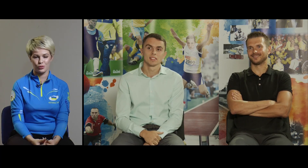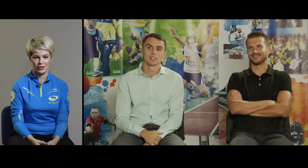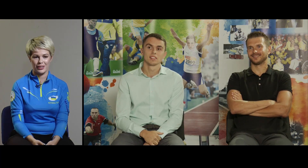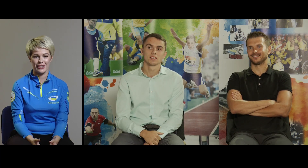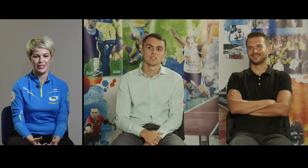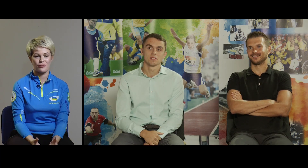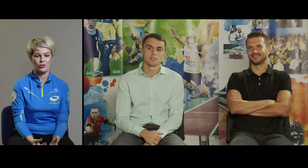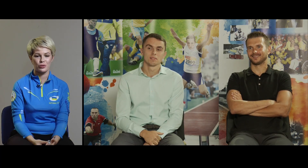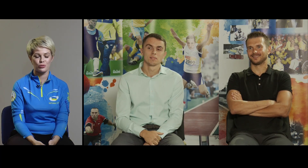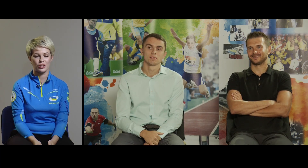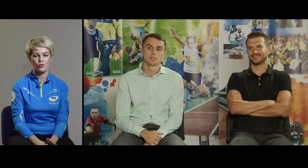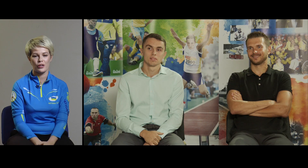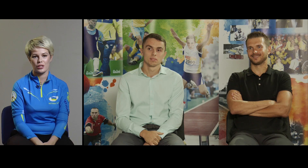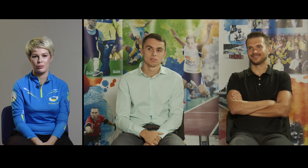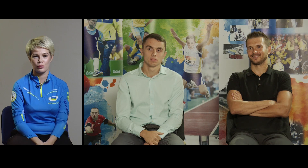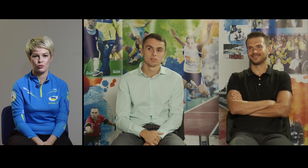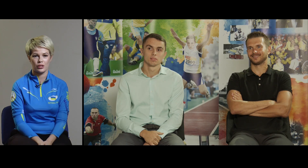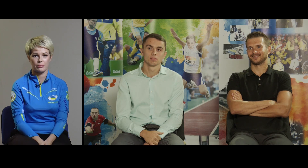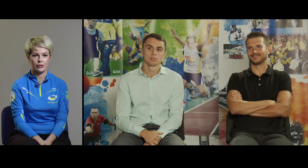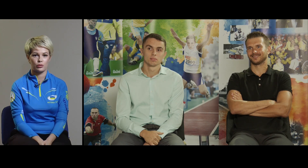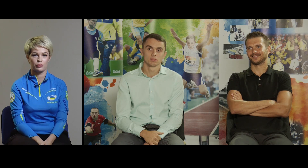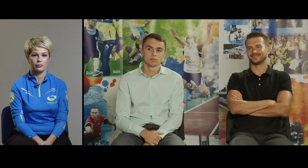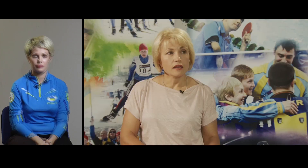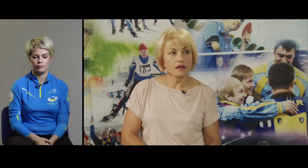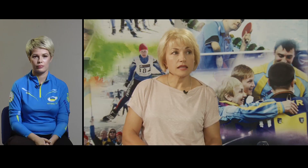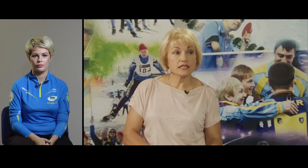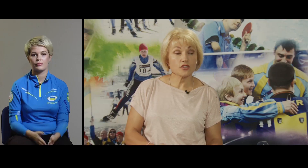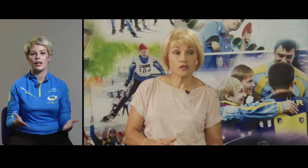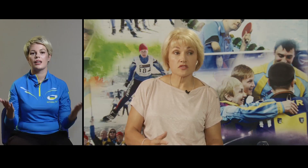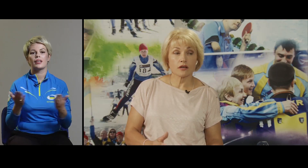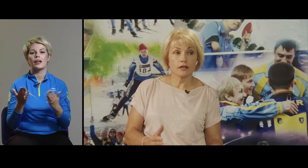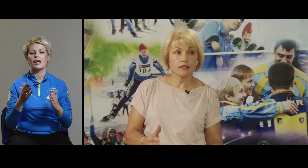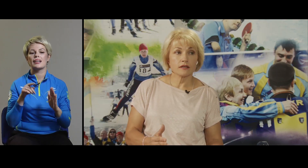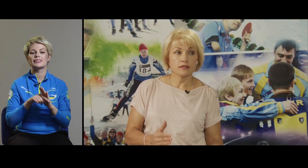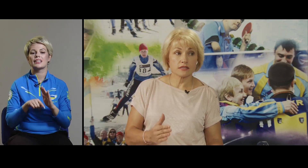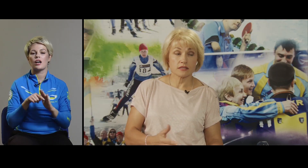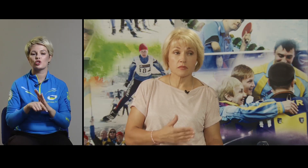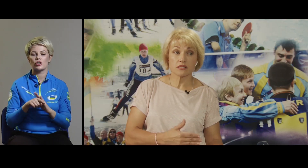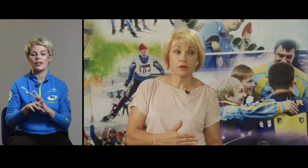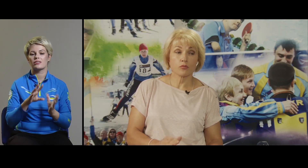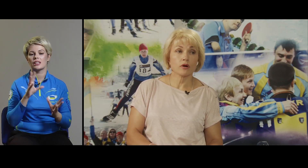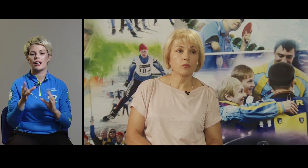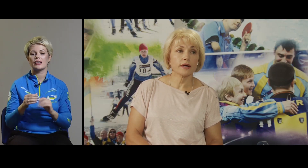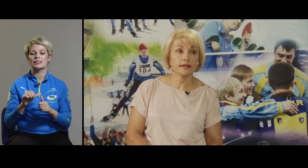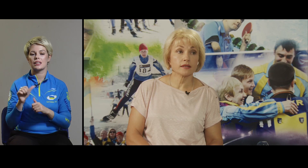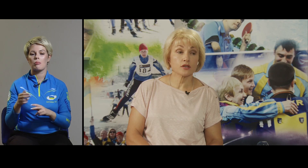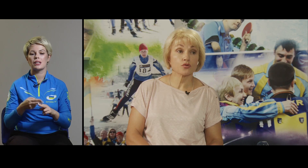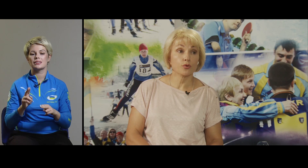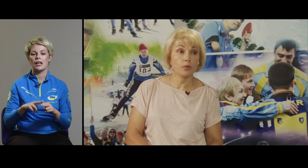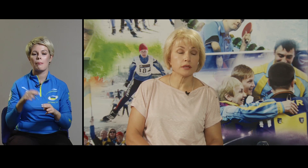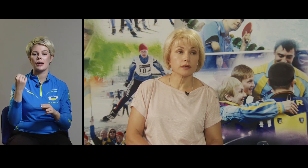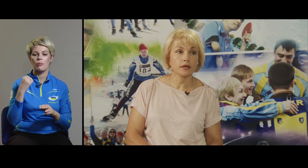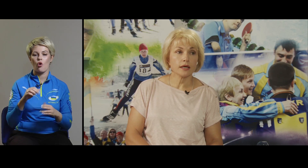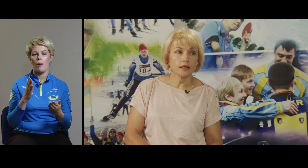чорний ґрунт, який я завжди беру та ховаю в себе у шкарпетку. Яке значення взагалі саме ця перемога має для